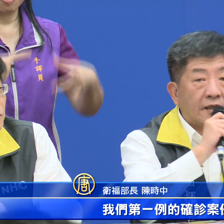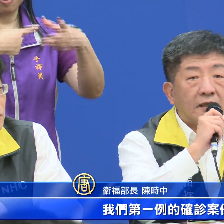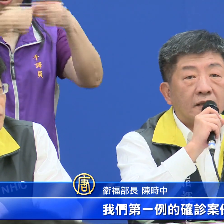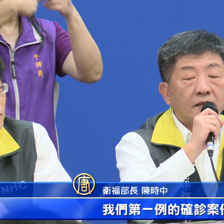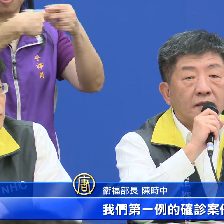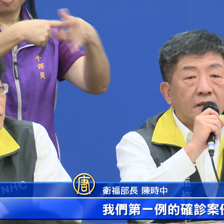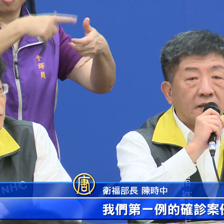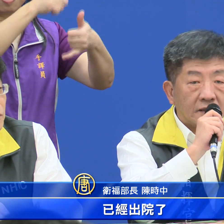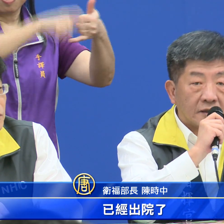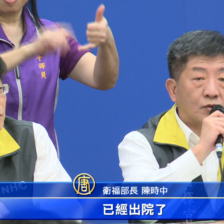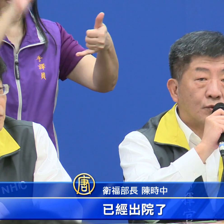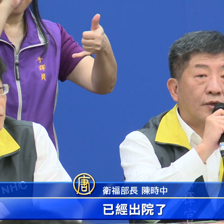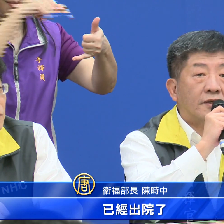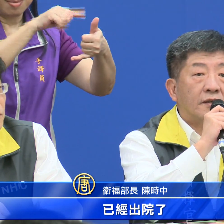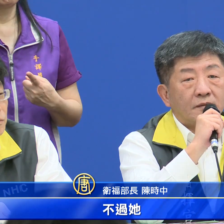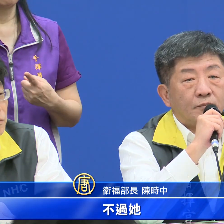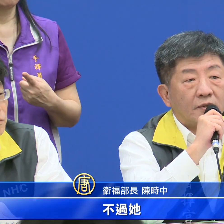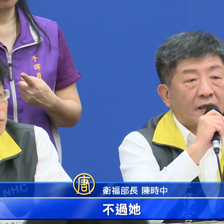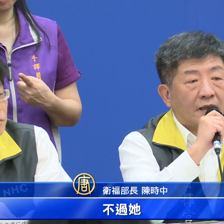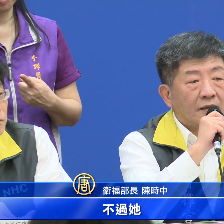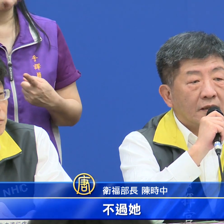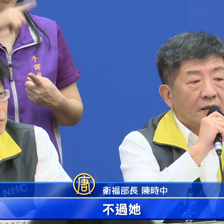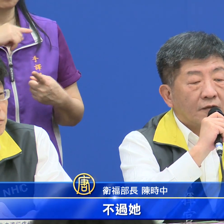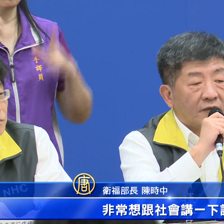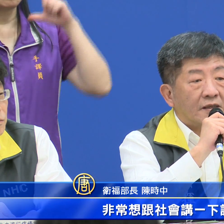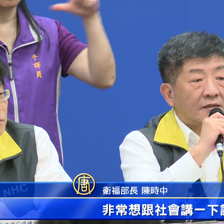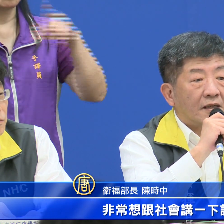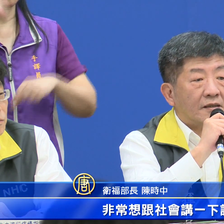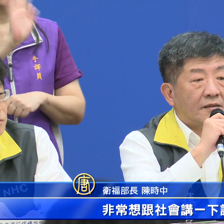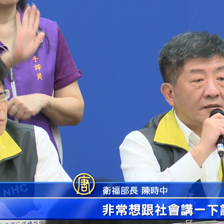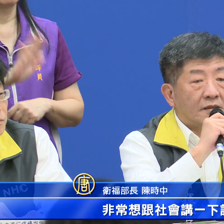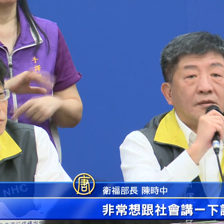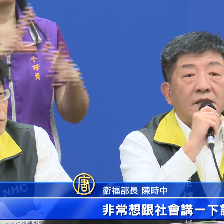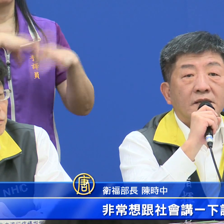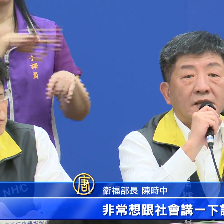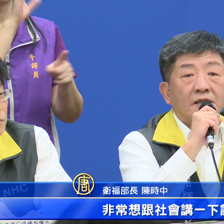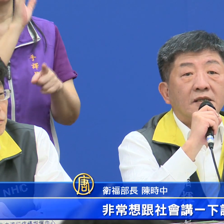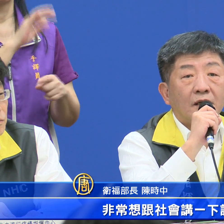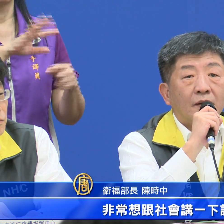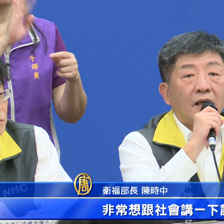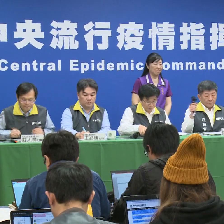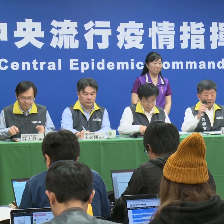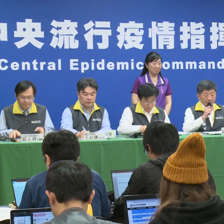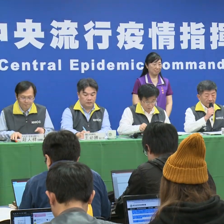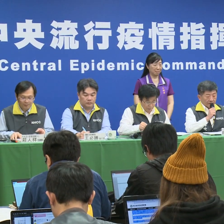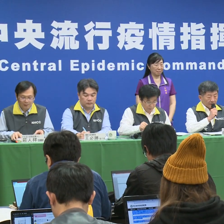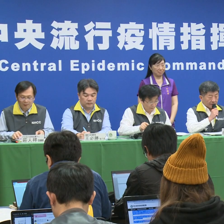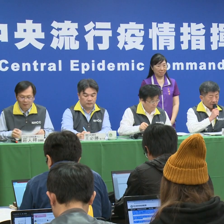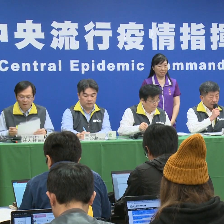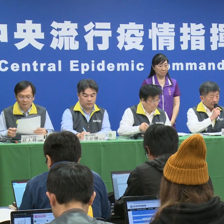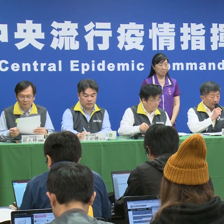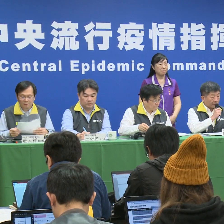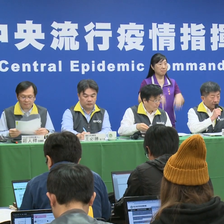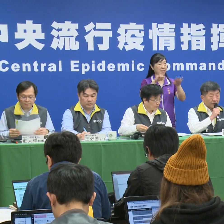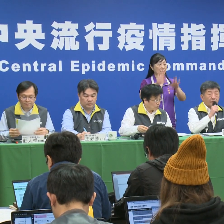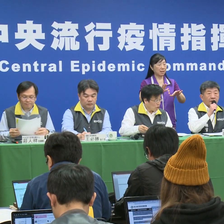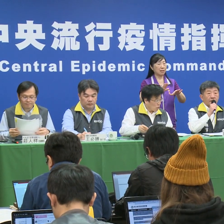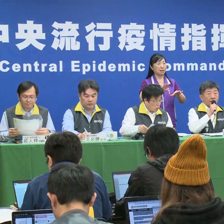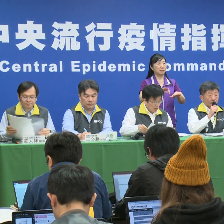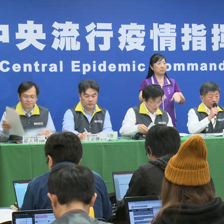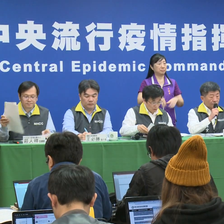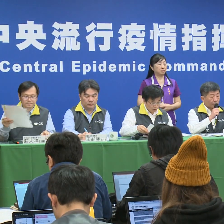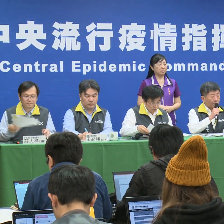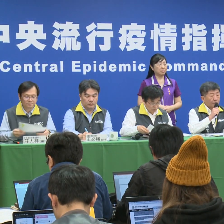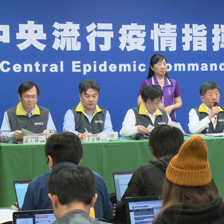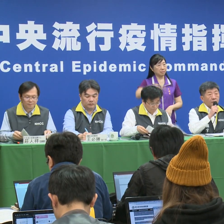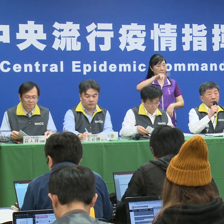诊案例已经出院了，不过他非常想跟社会讲一下话。 卫福部长陈时中宣布，台湾首